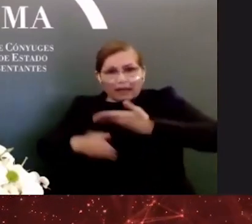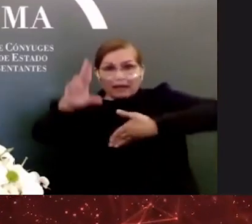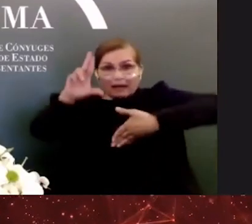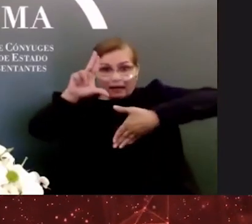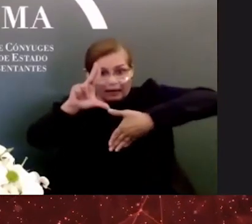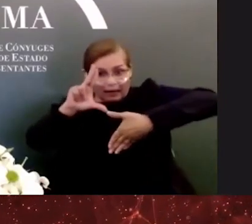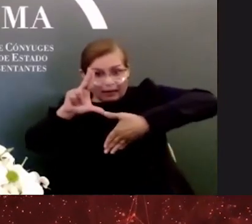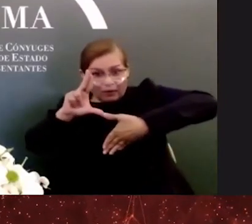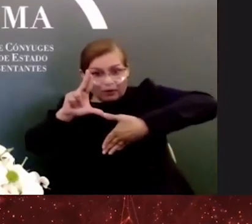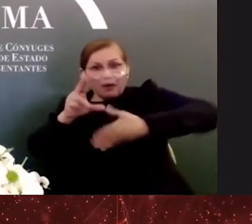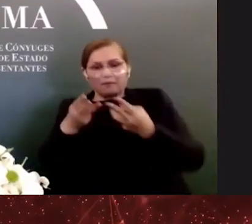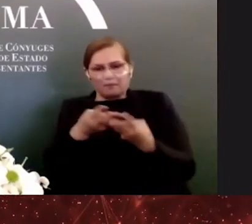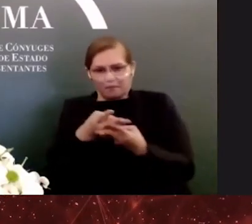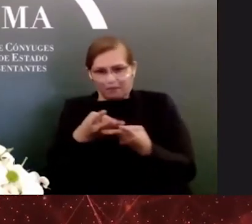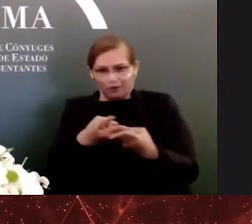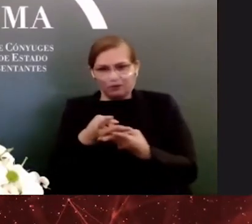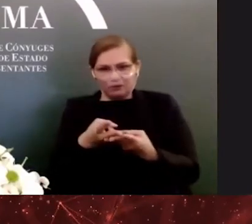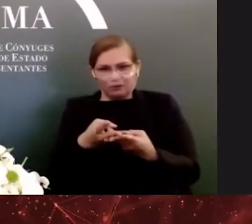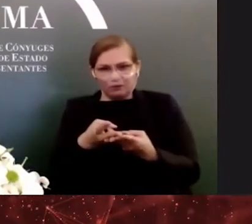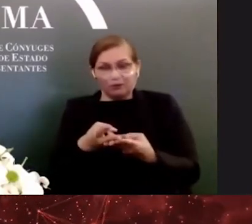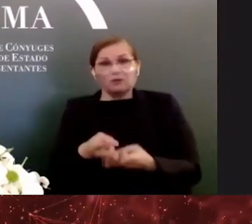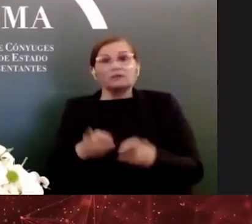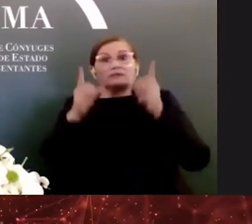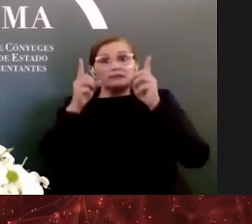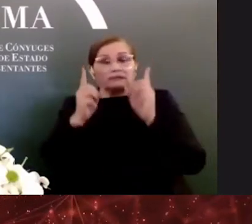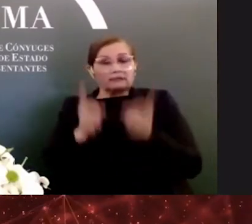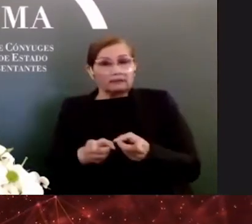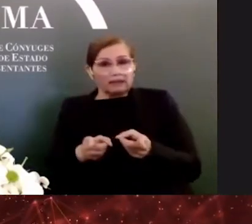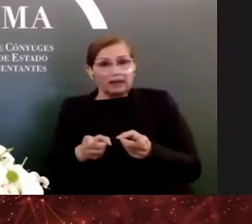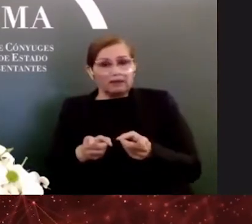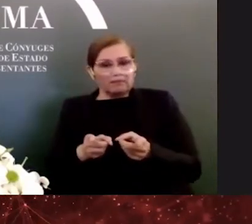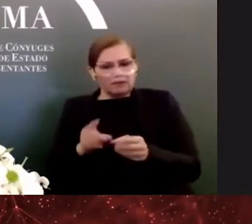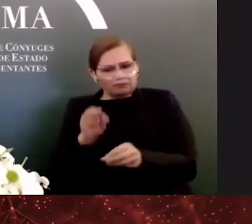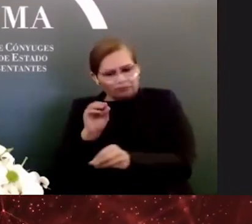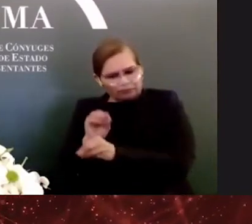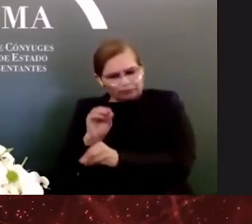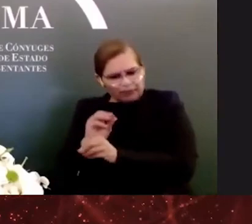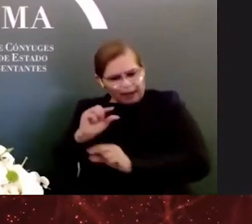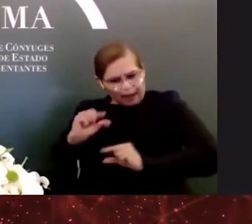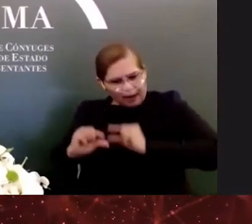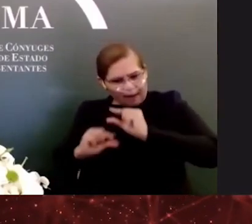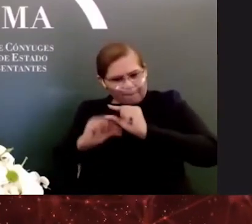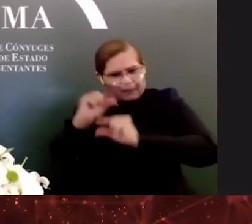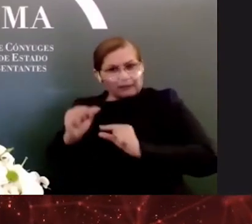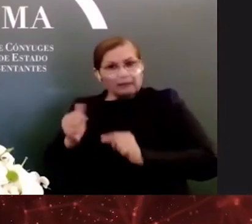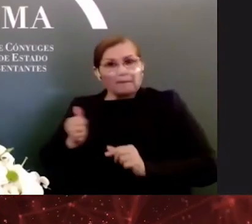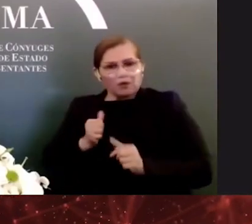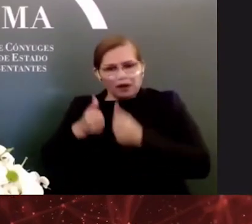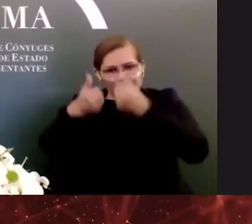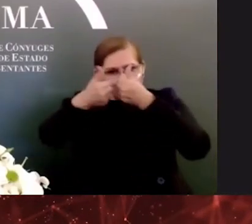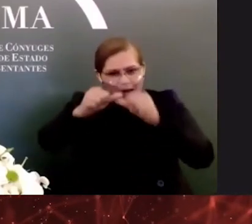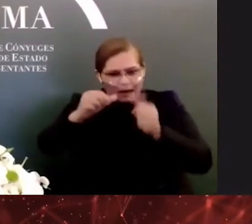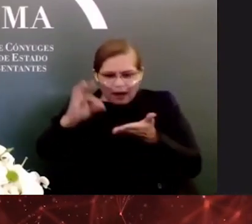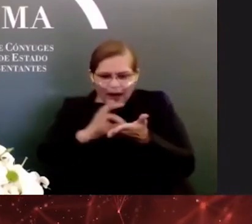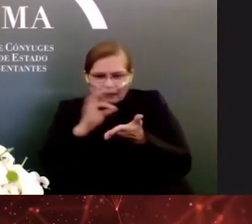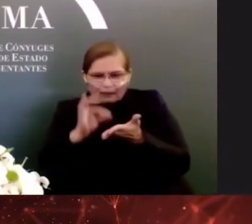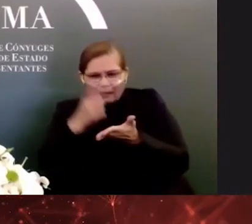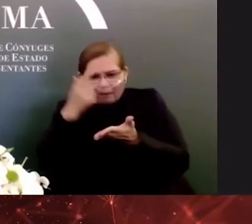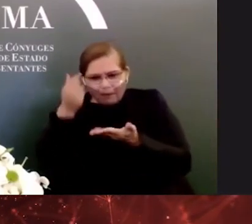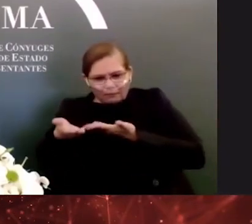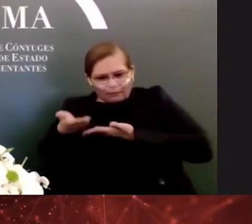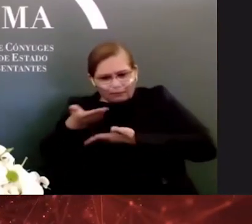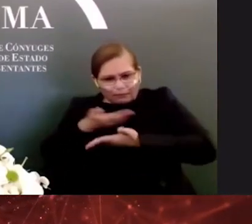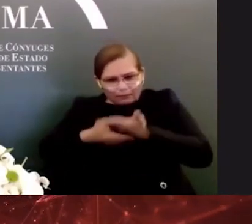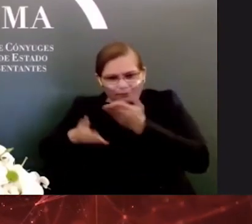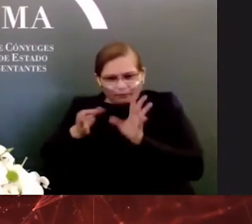regional del Mercosur. Asimismo, capacita a las mujeres artesanas a fin de articular su